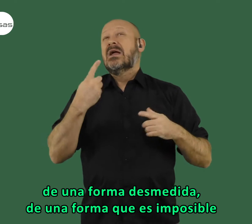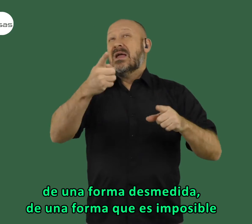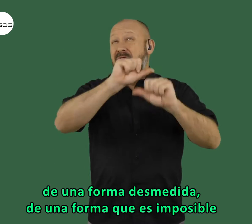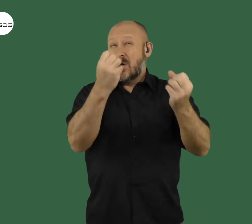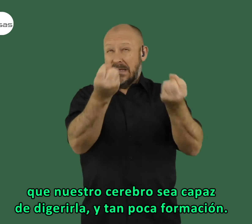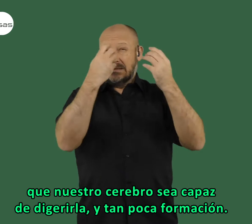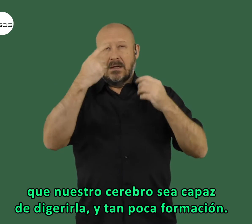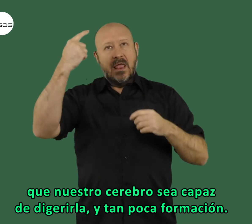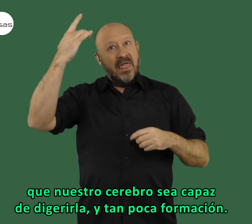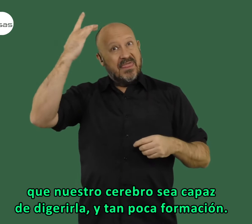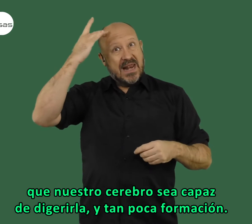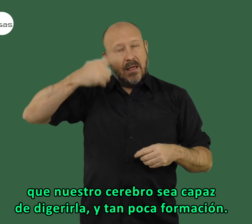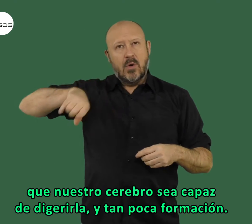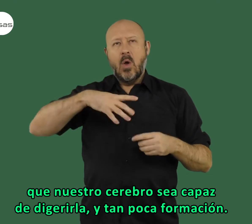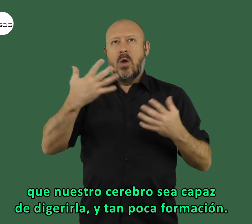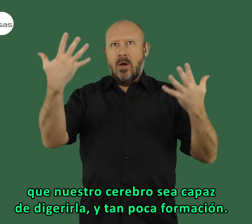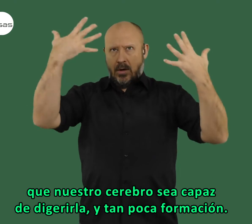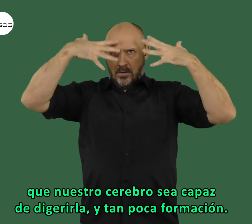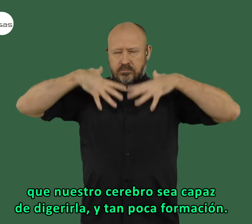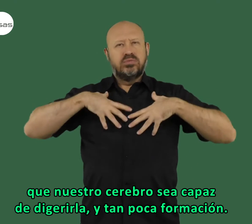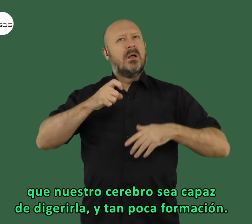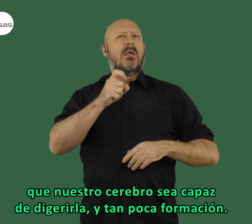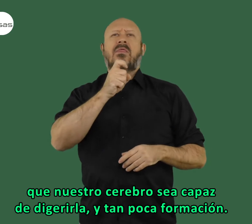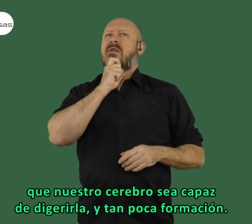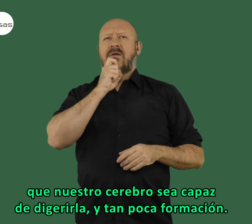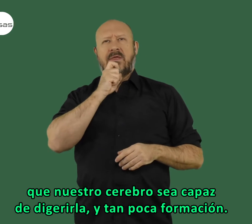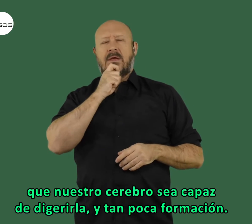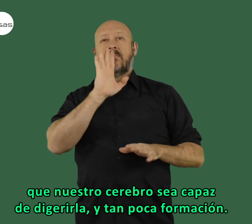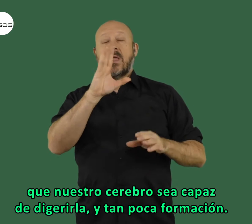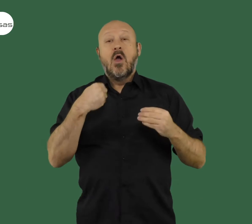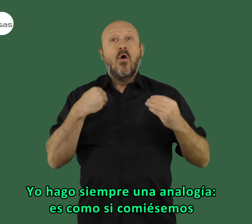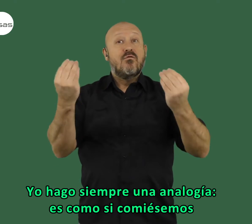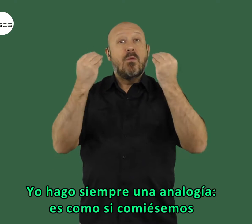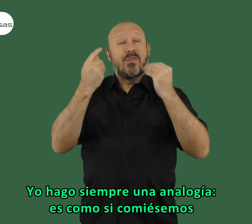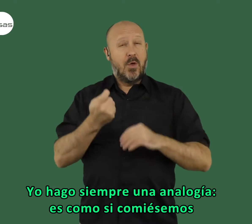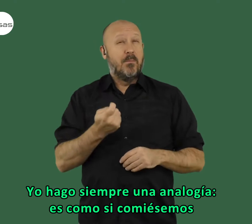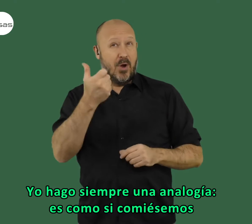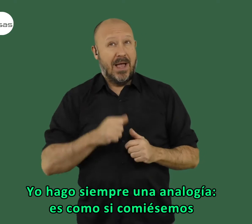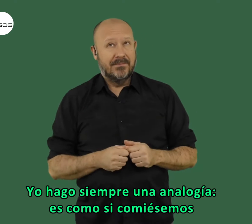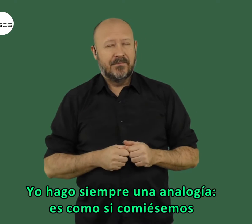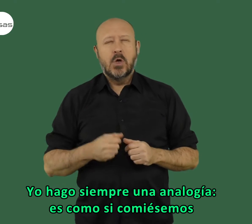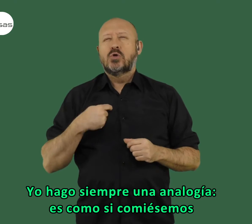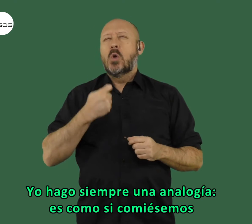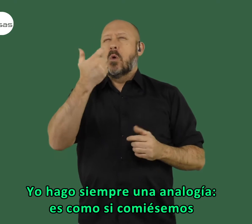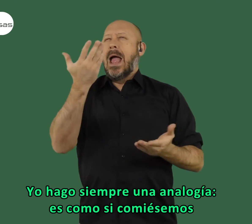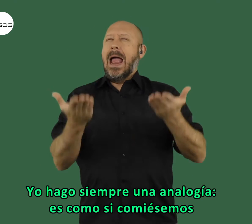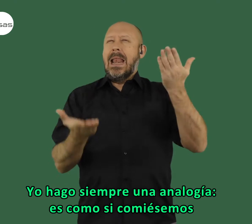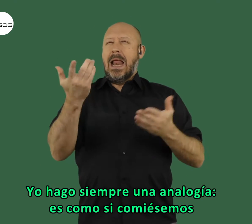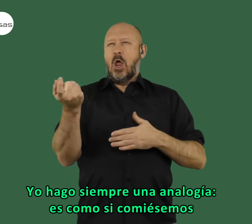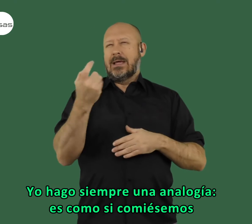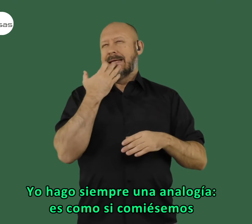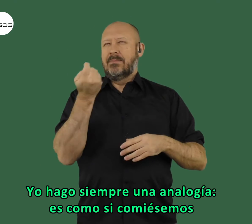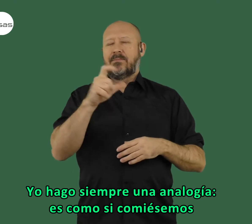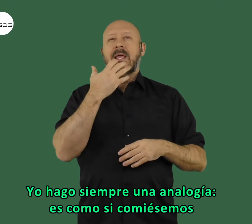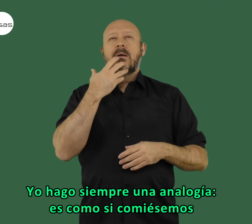es imposible que nuestro cerebro sea capaz de digerirla, y tan poca formación. Yo hago siempre una analogía que es como